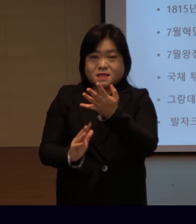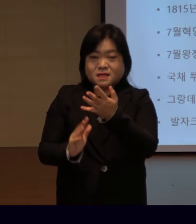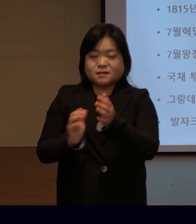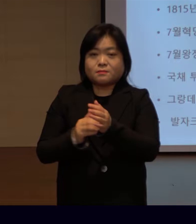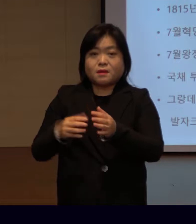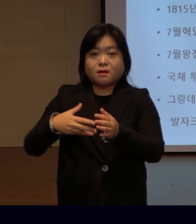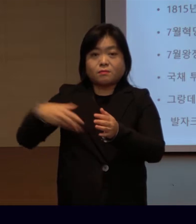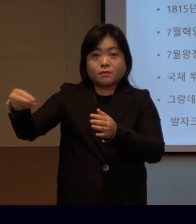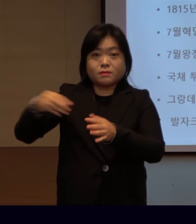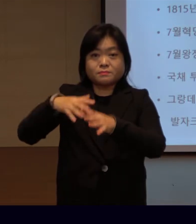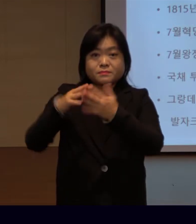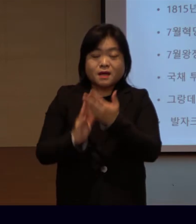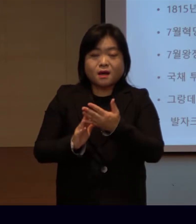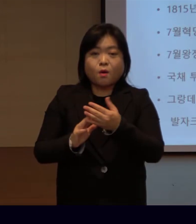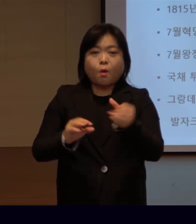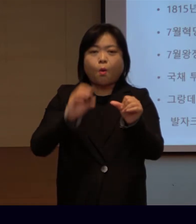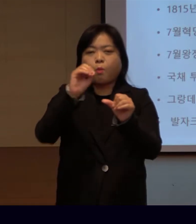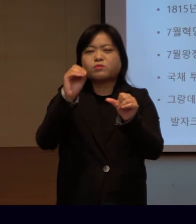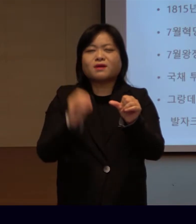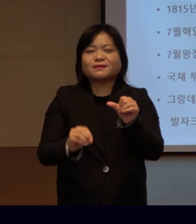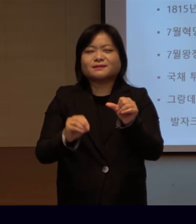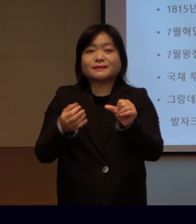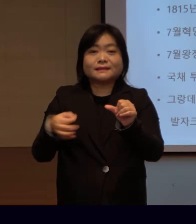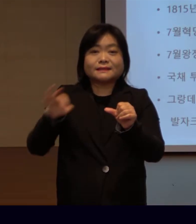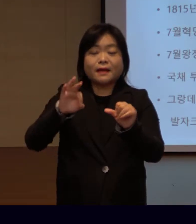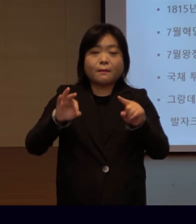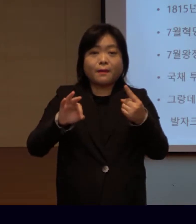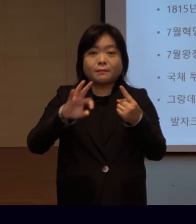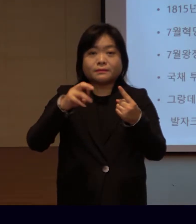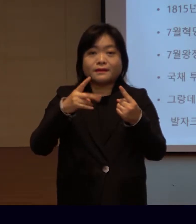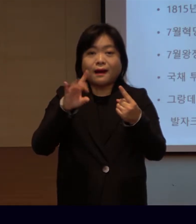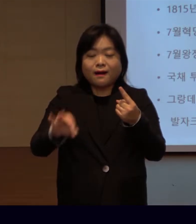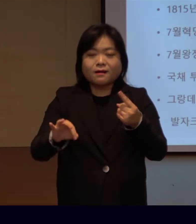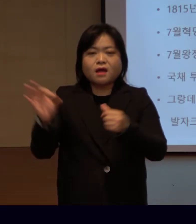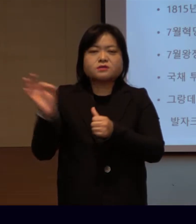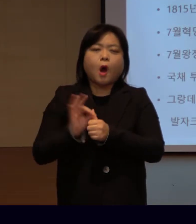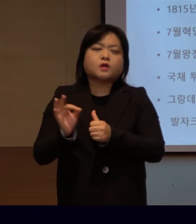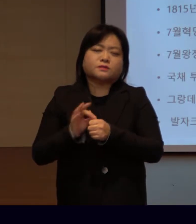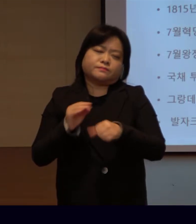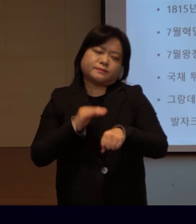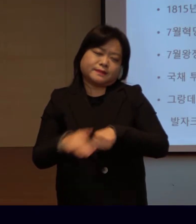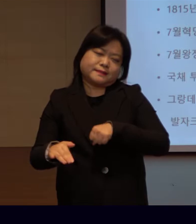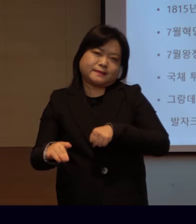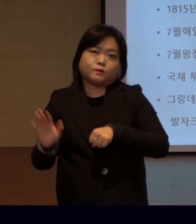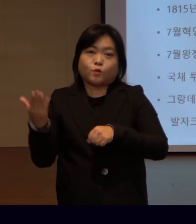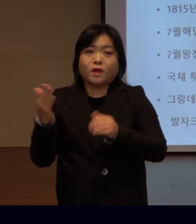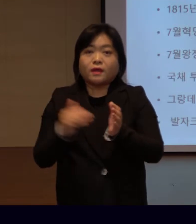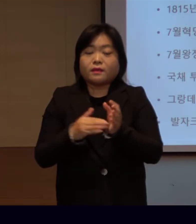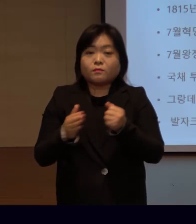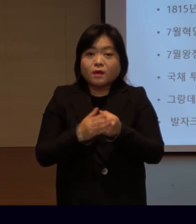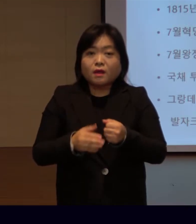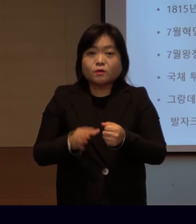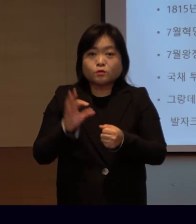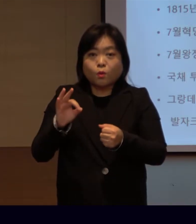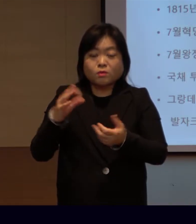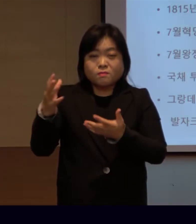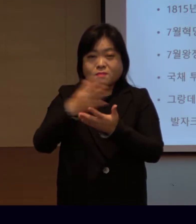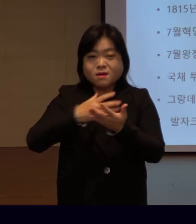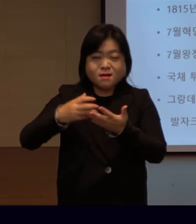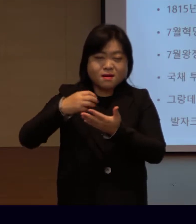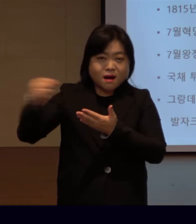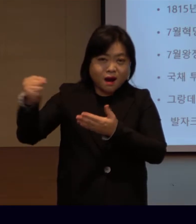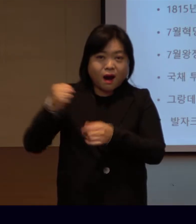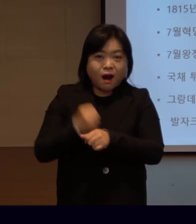이자의 100프랑의 액면가예요. 그리고 연금 방식입니다. 그러니까 돈을 많이